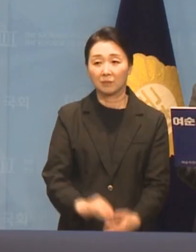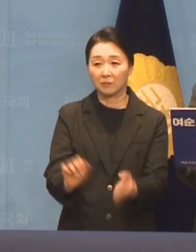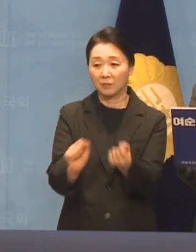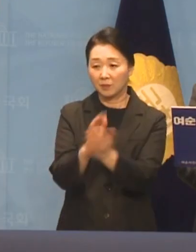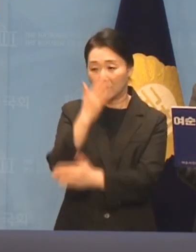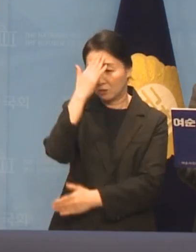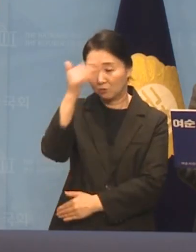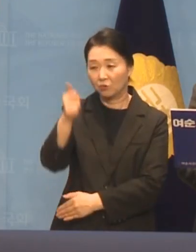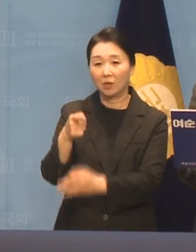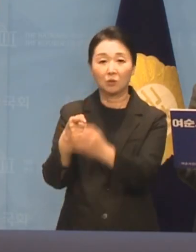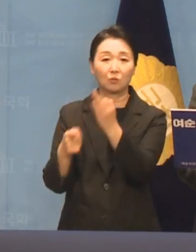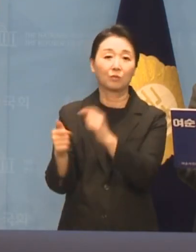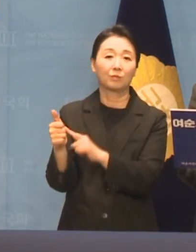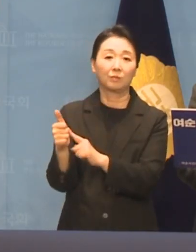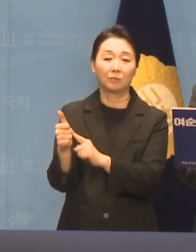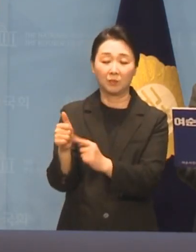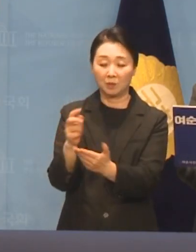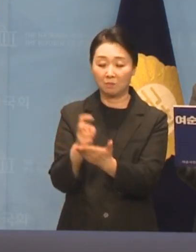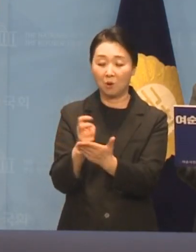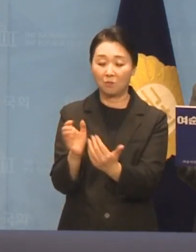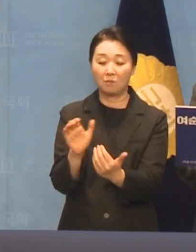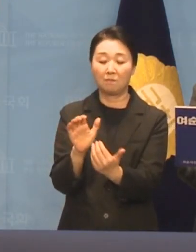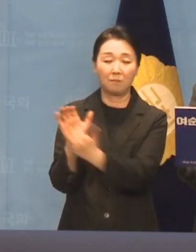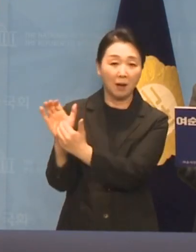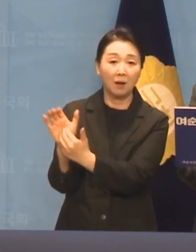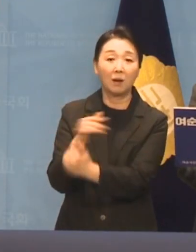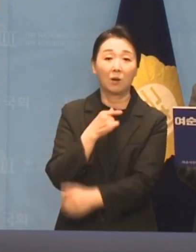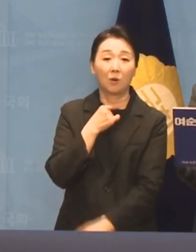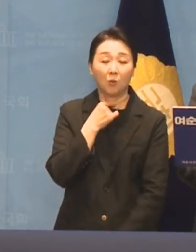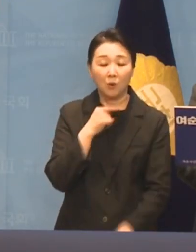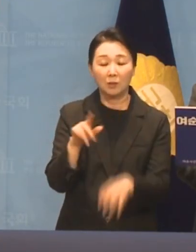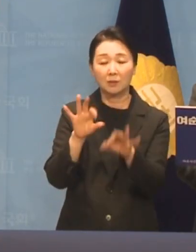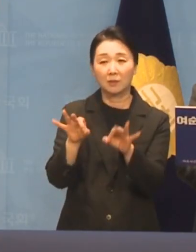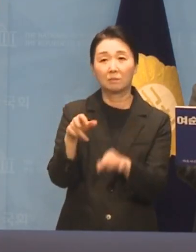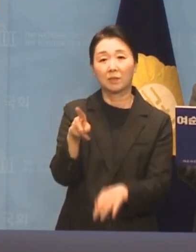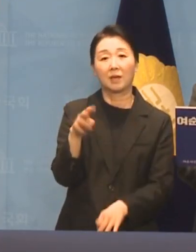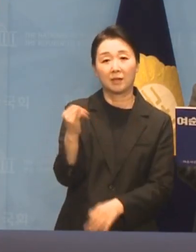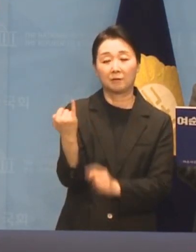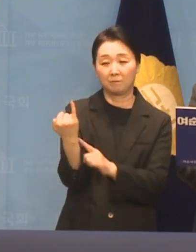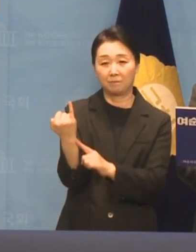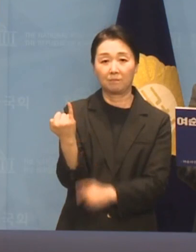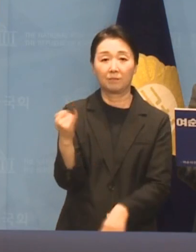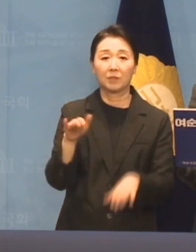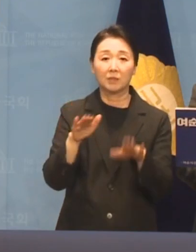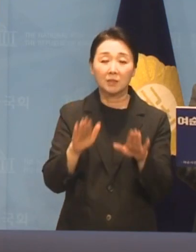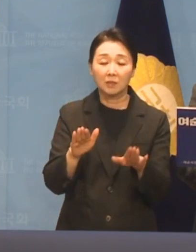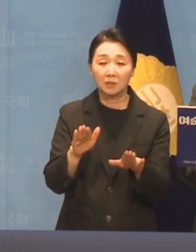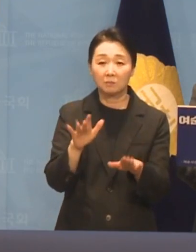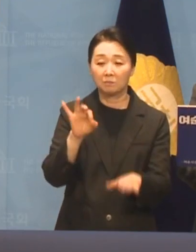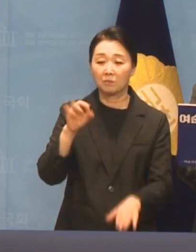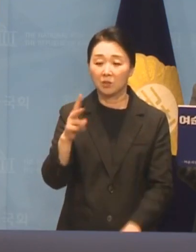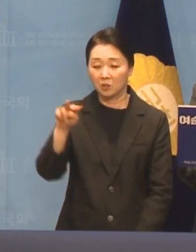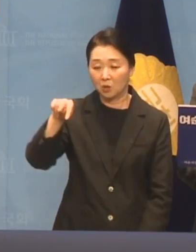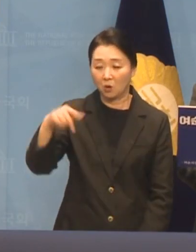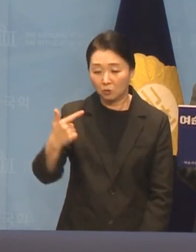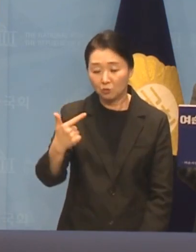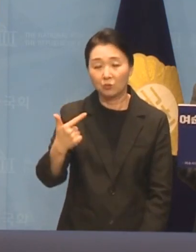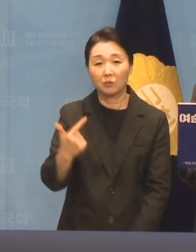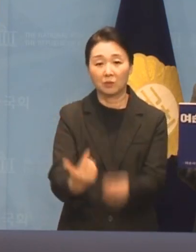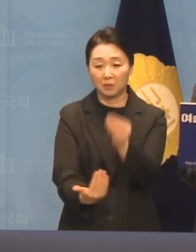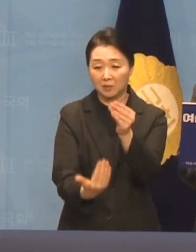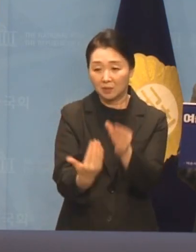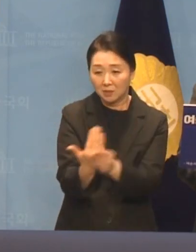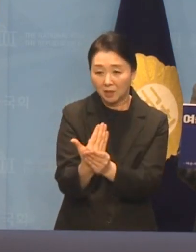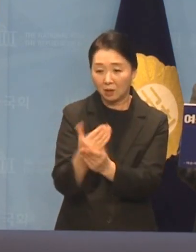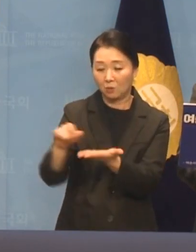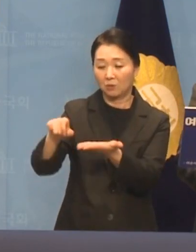수계 윤석열의 법률 방패로 활약하는 김계리가 여전히 요순 사건 작성 기획단에